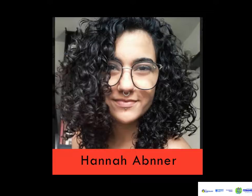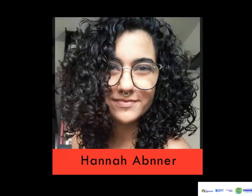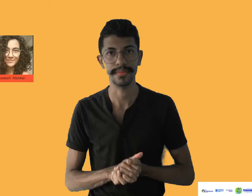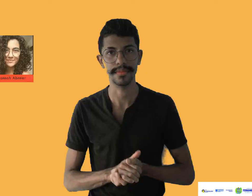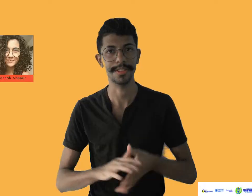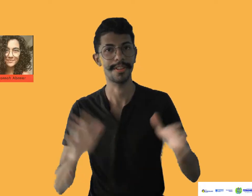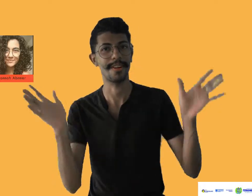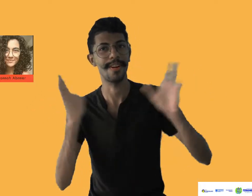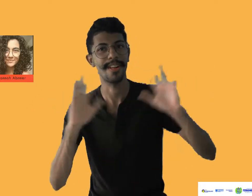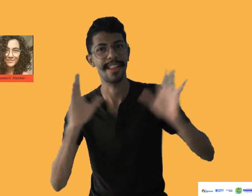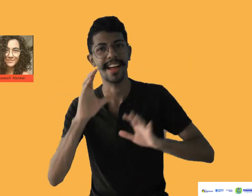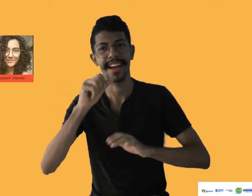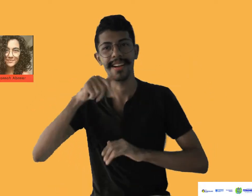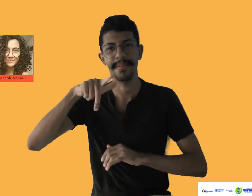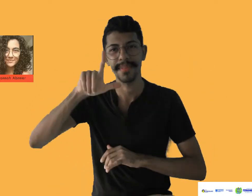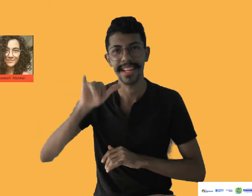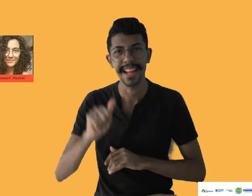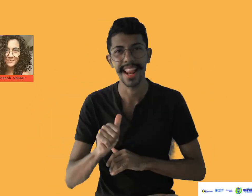Olá,